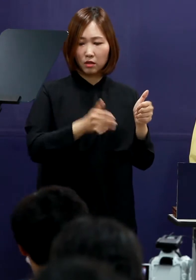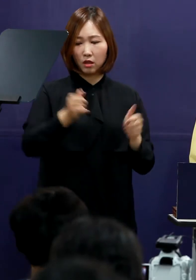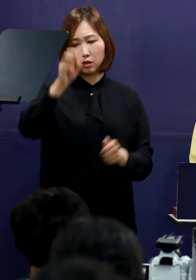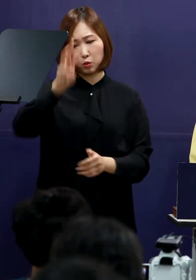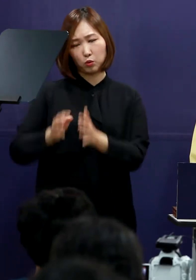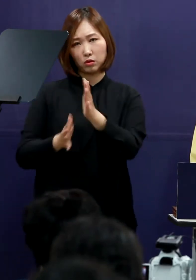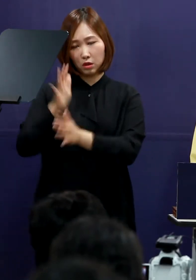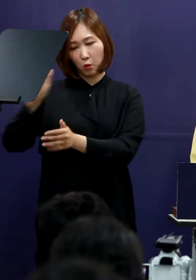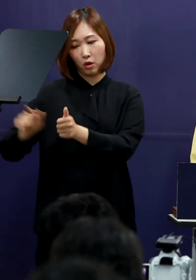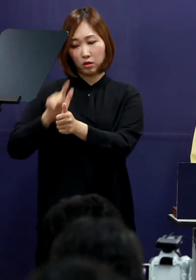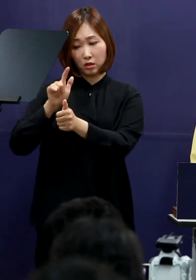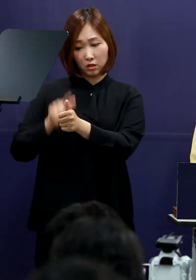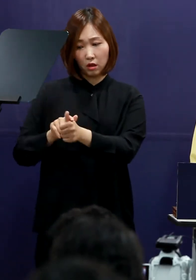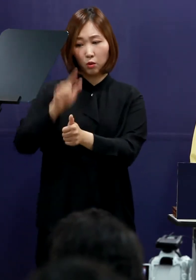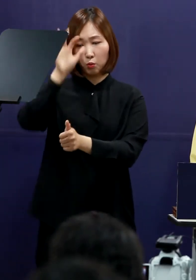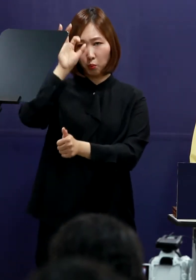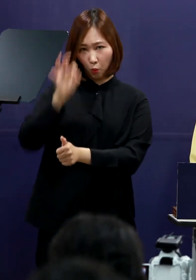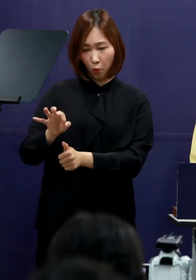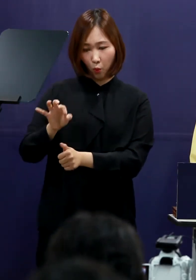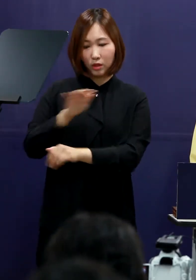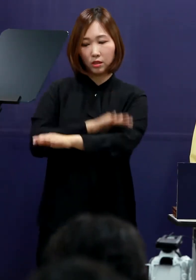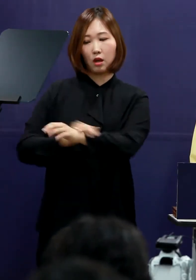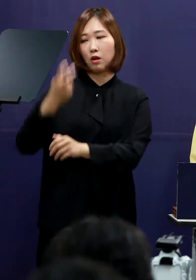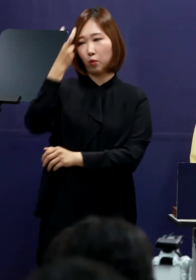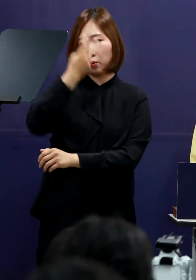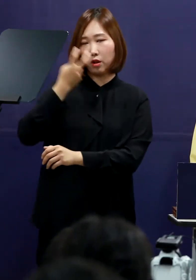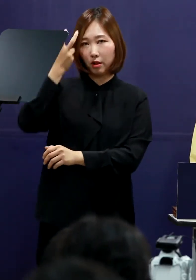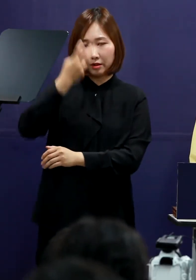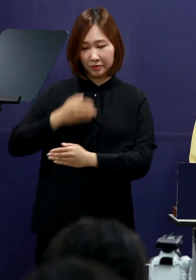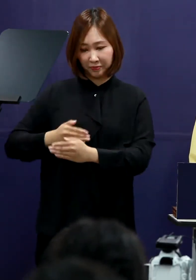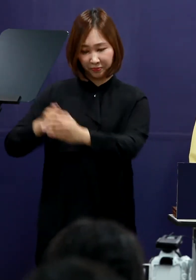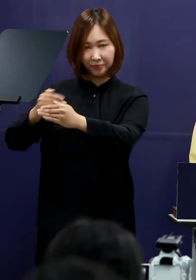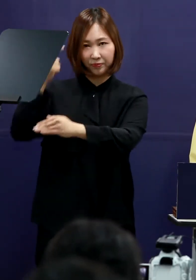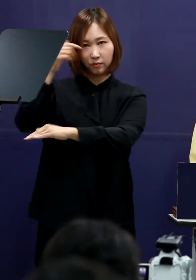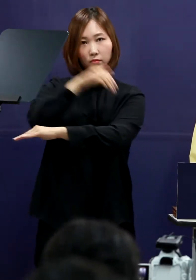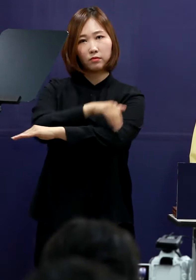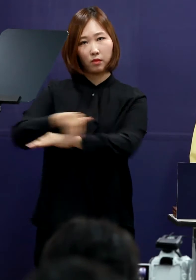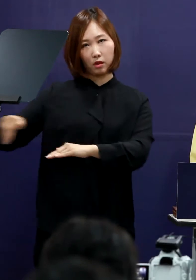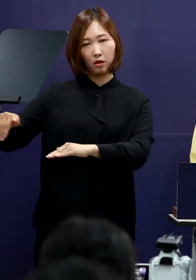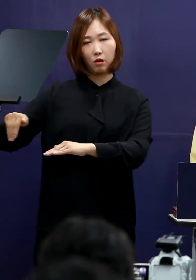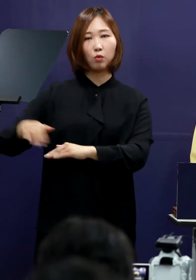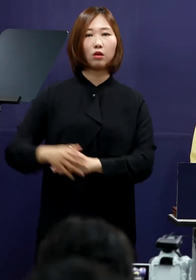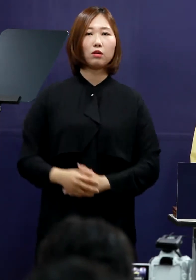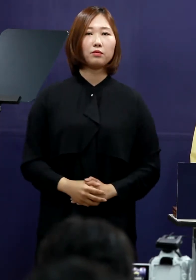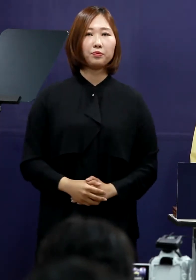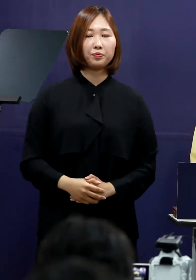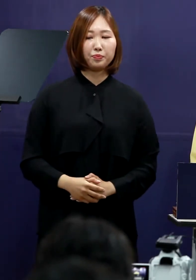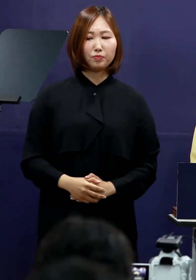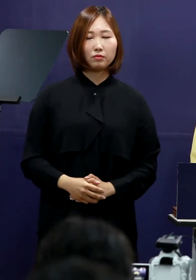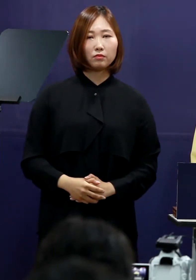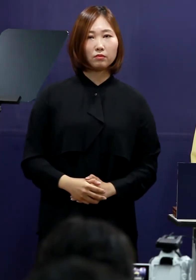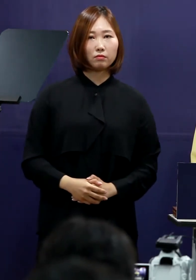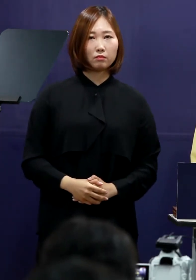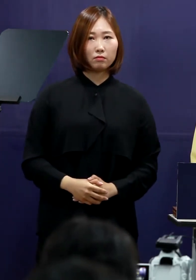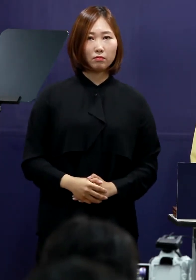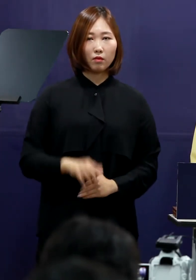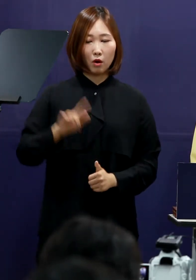보고 우리시에서는 잘 관리해 나가도록 할 계획입니다. 그리고 이분들에 대한